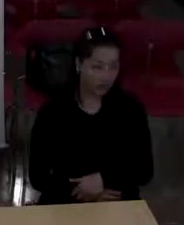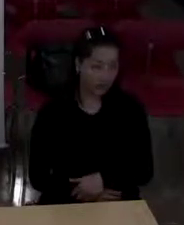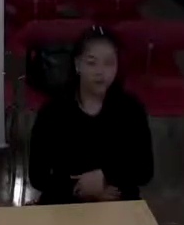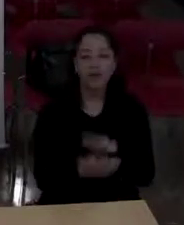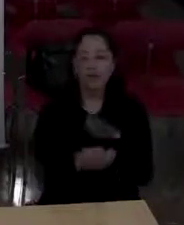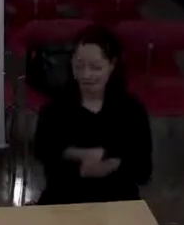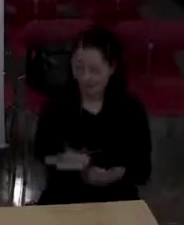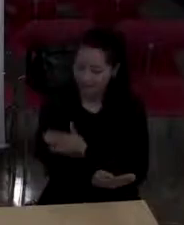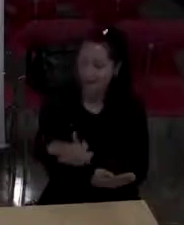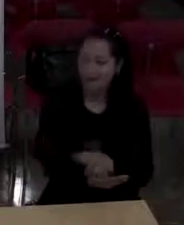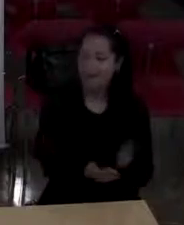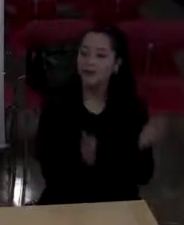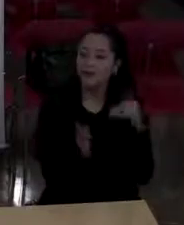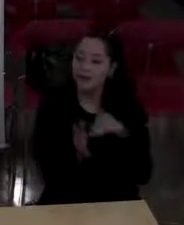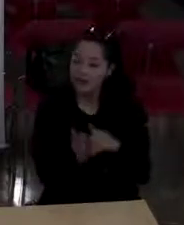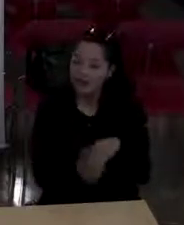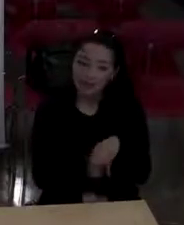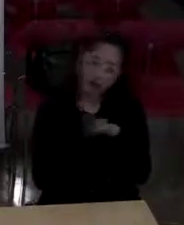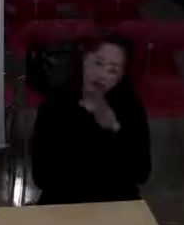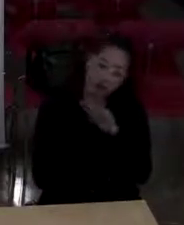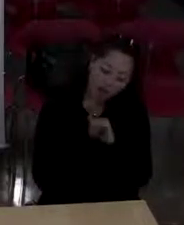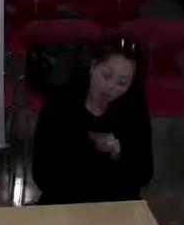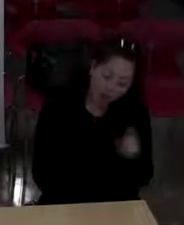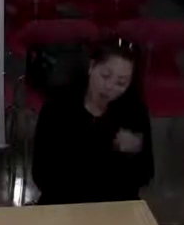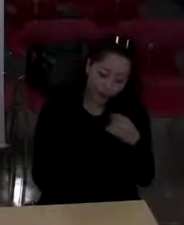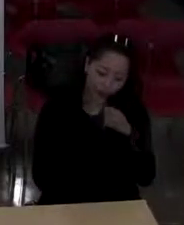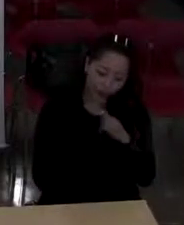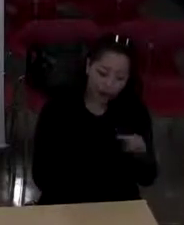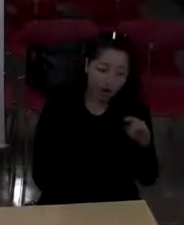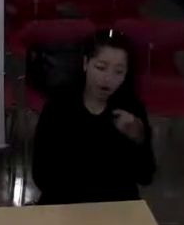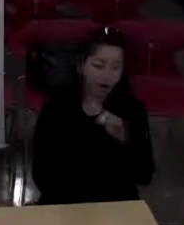Agu, agu,